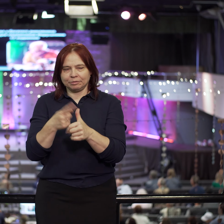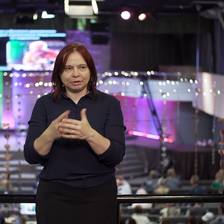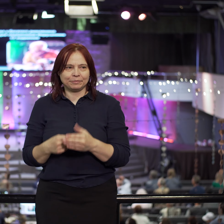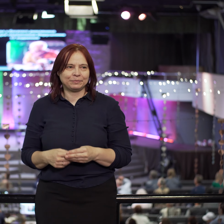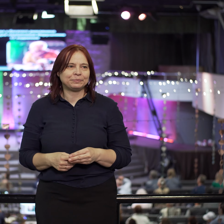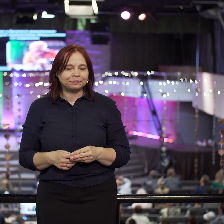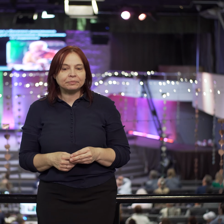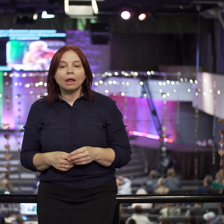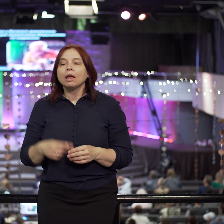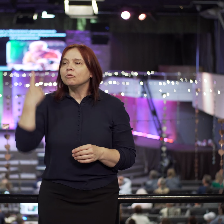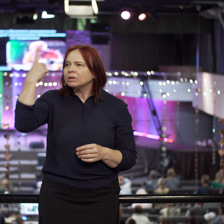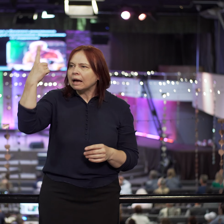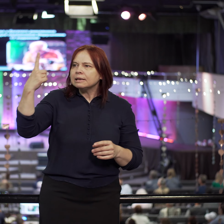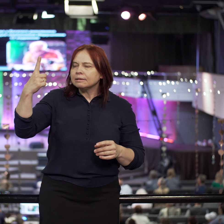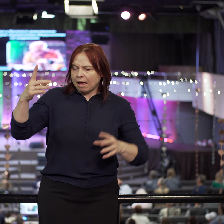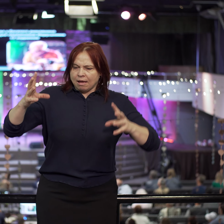римскому